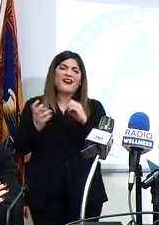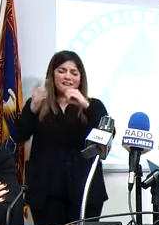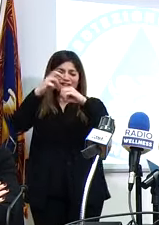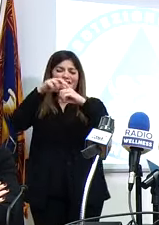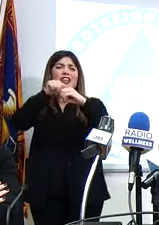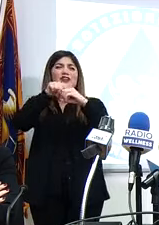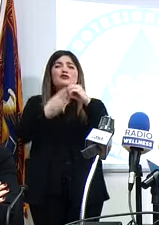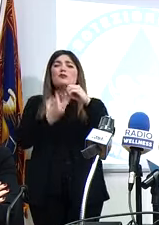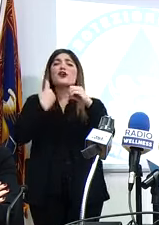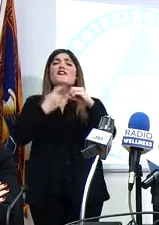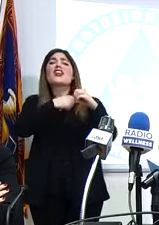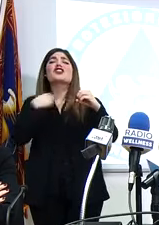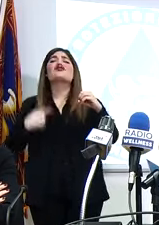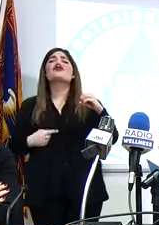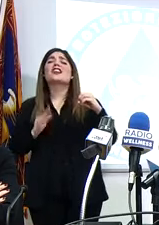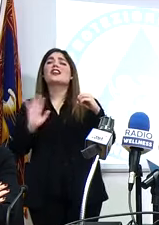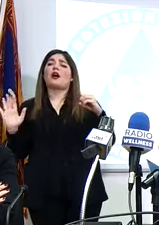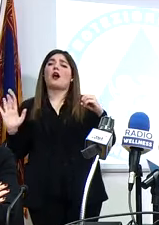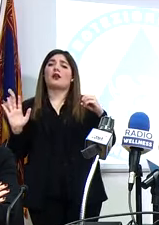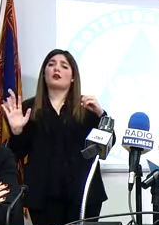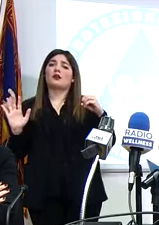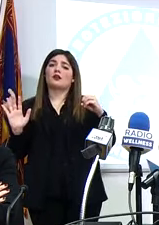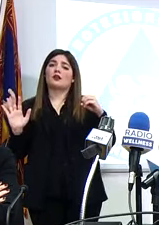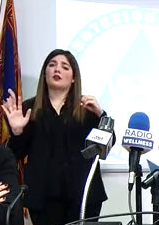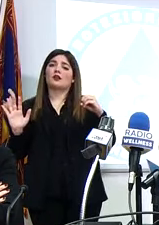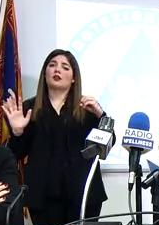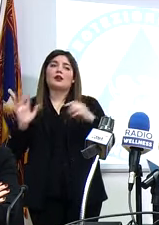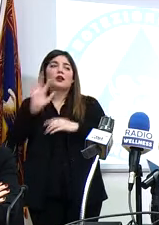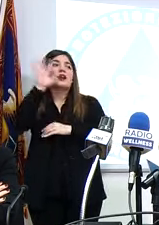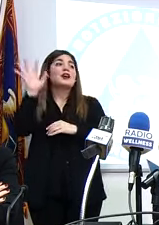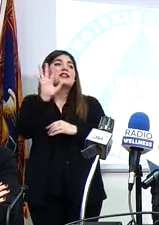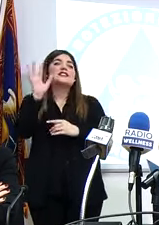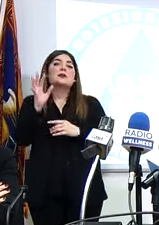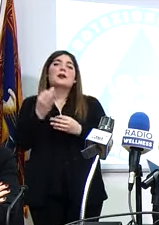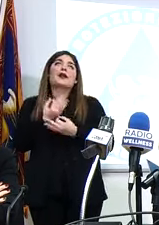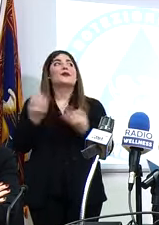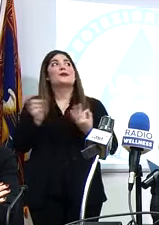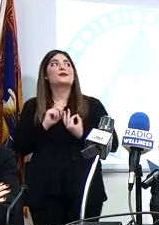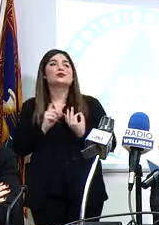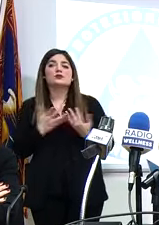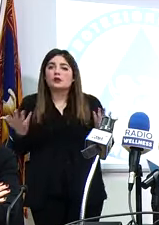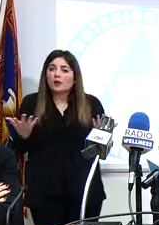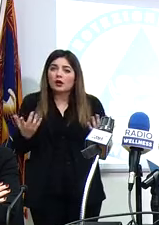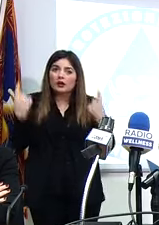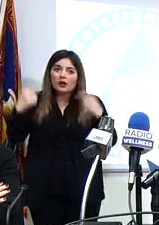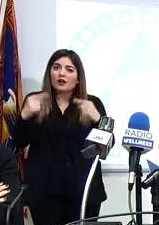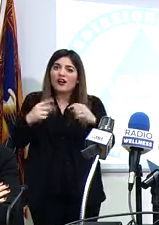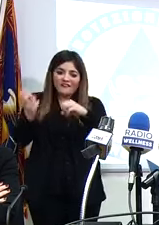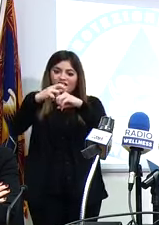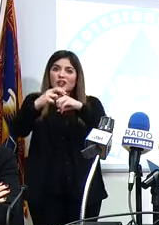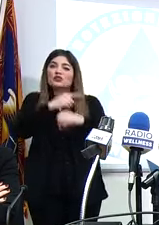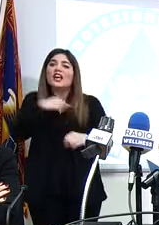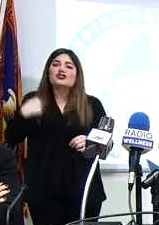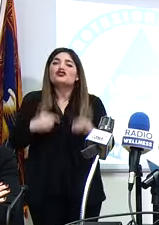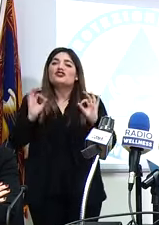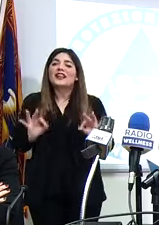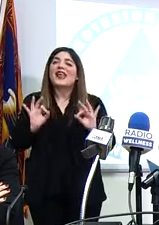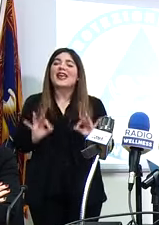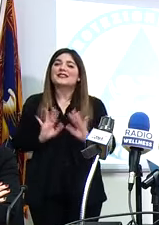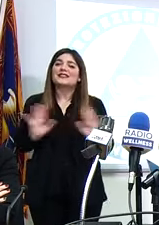che non sia politically correct dire che il virus è cinese. Il virus è cinese, ce l'hanno detto loro che è cinese. Allora,